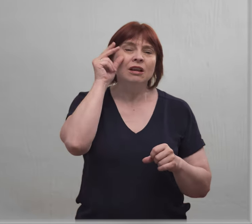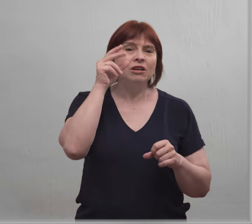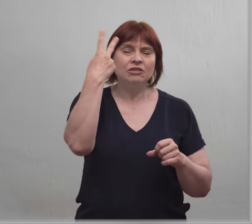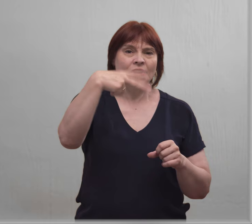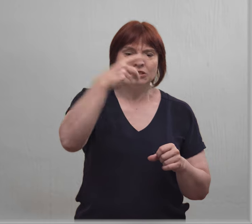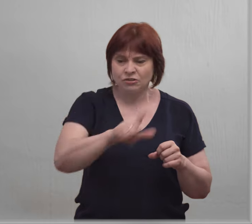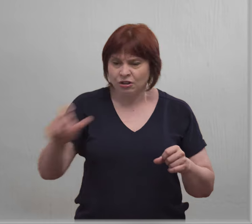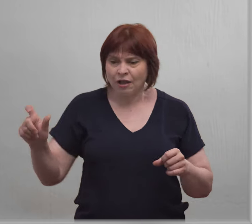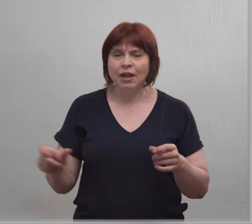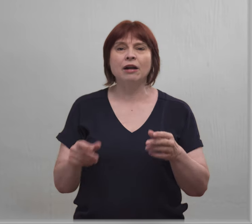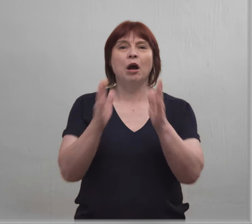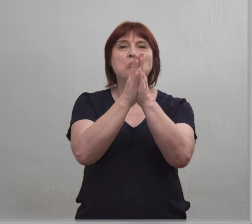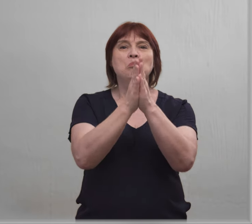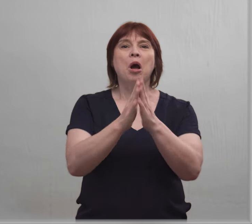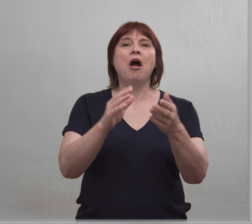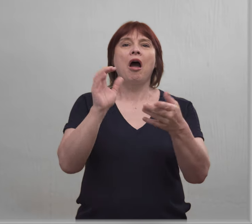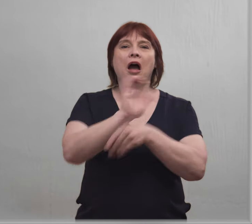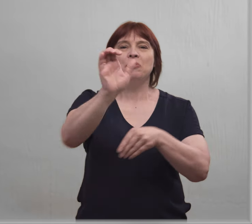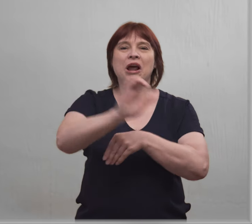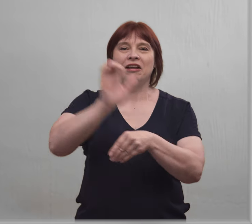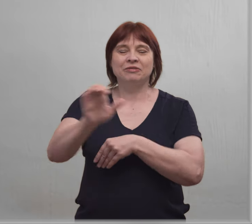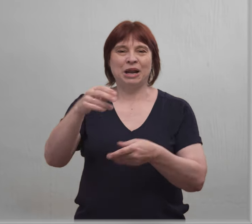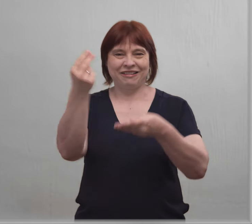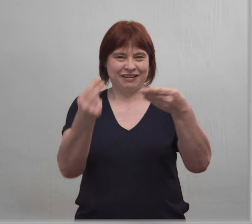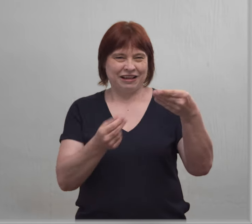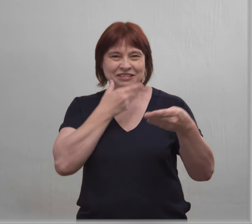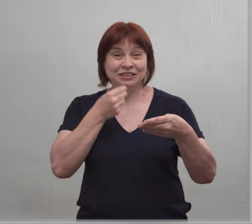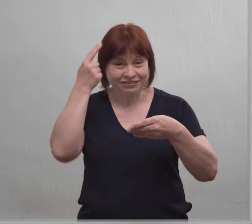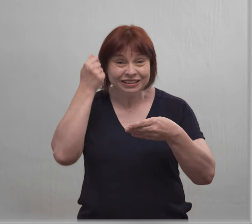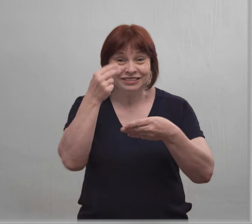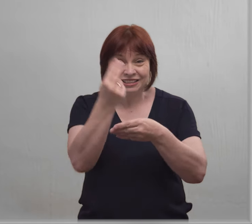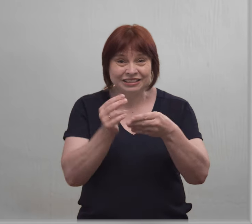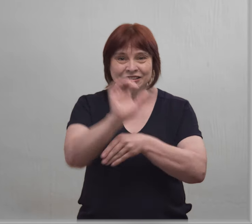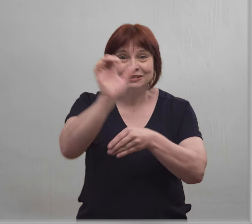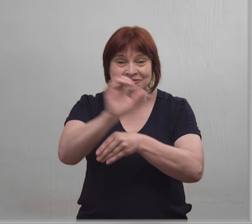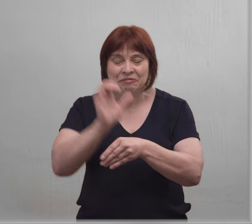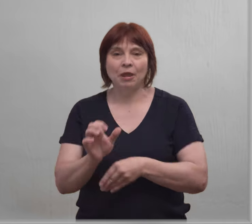я молюсь, и после этого идет действительно его молитва, чтобы Бог Господа